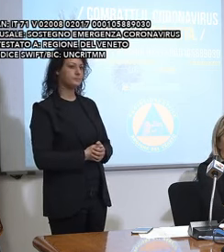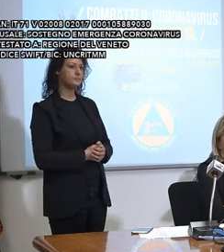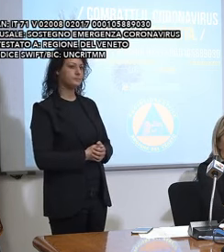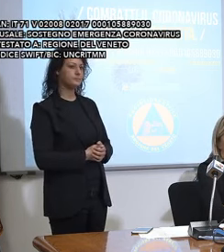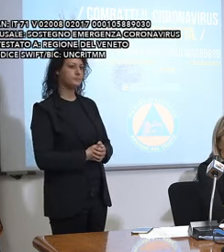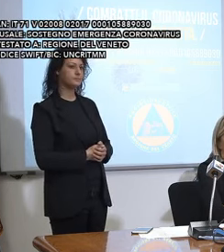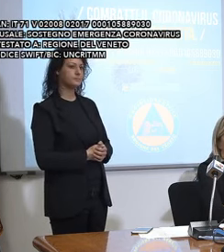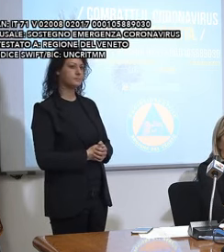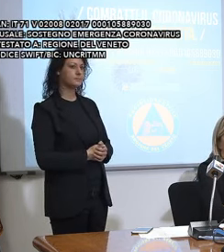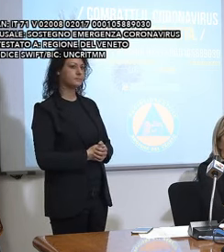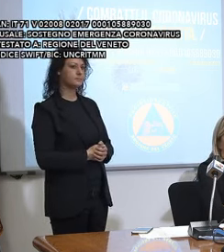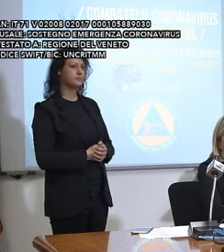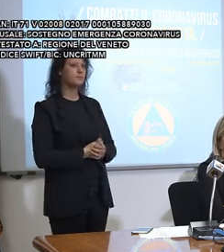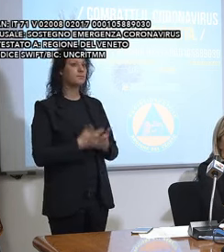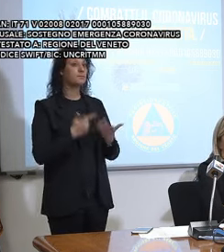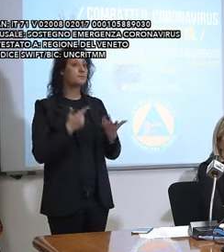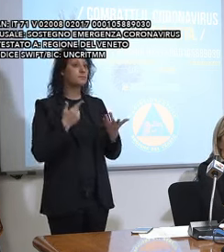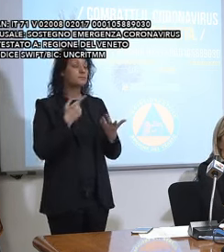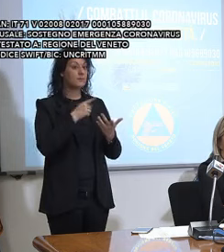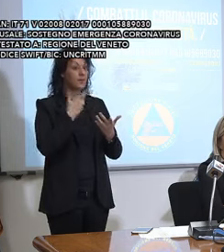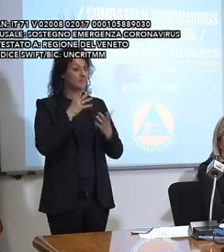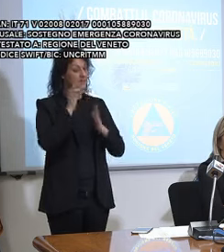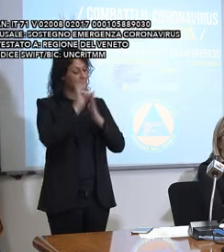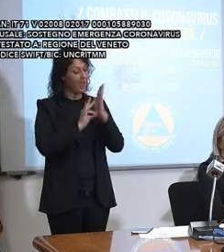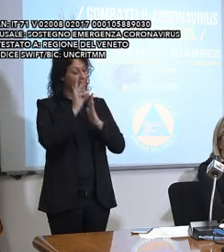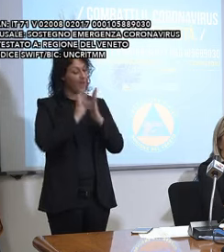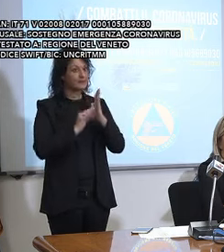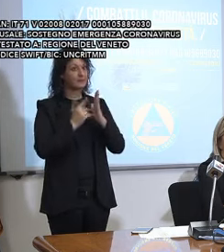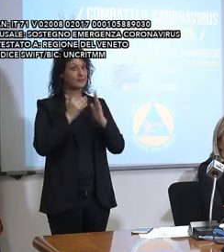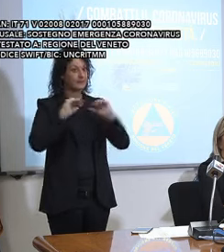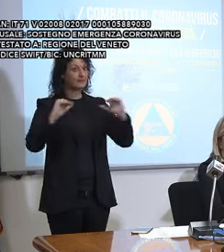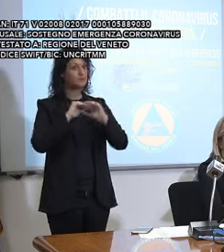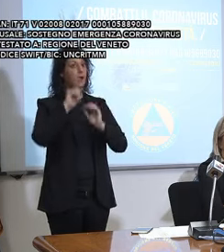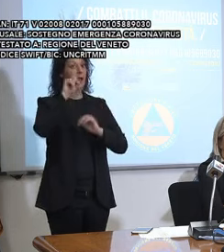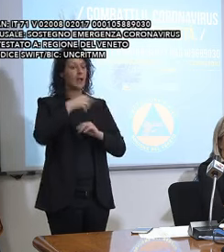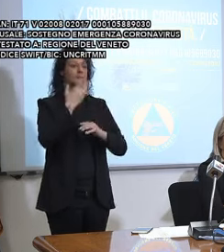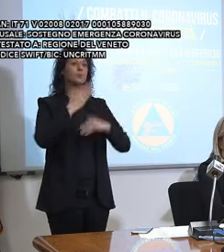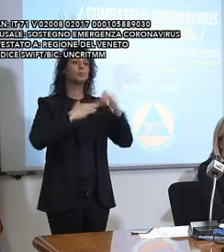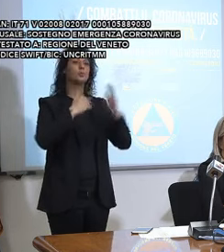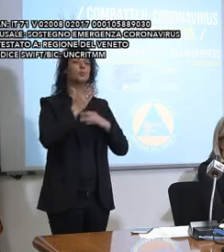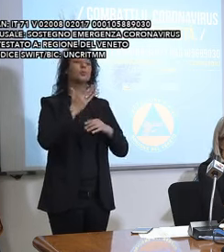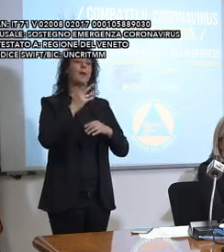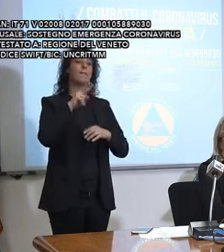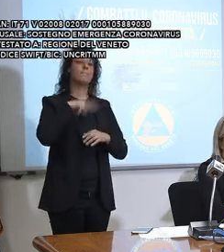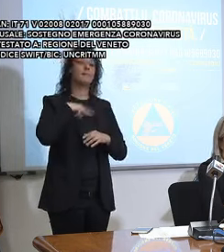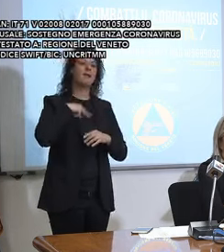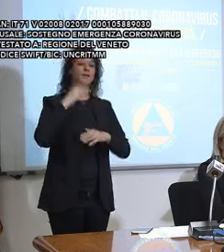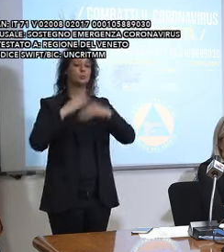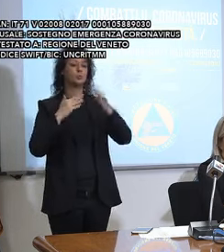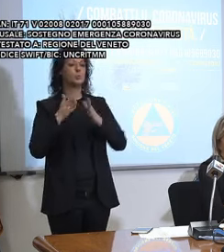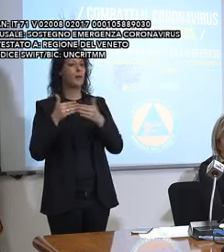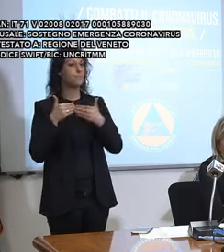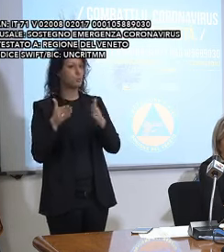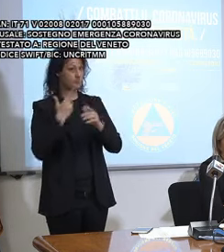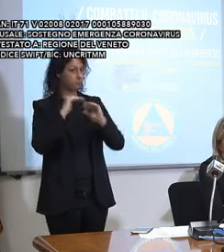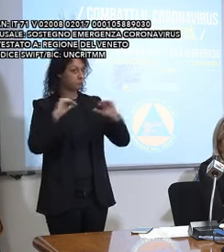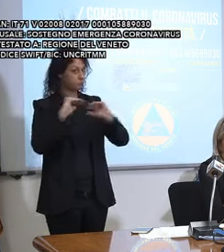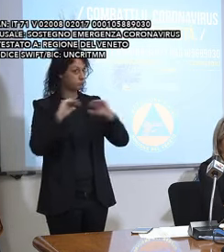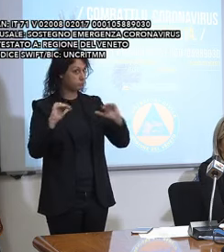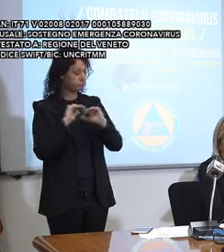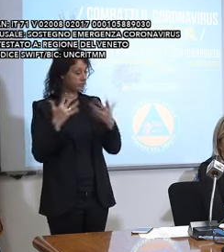anche scorporato i dati tra il tipo di struttura, se è una struttura pubblica, una struttura privata, il tipo... No, non abbiamo questo dato,